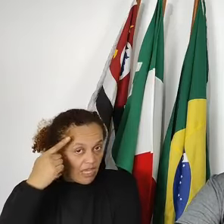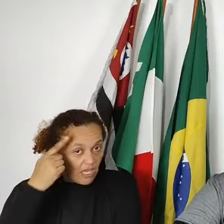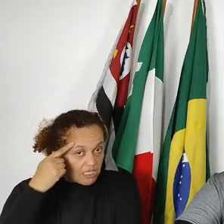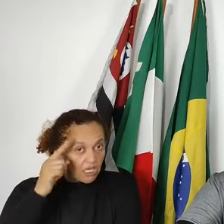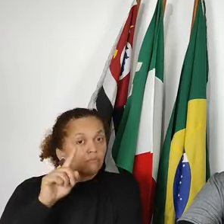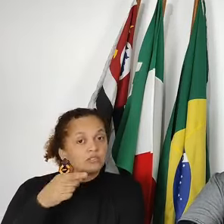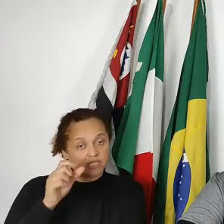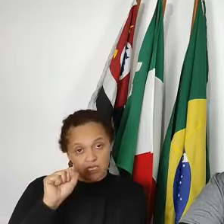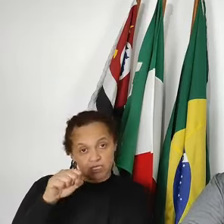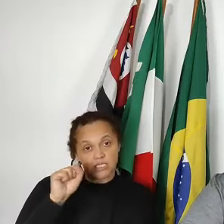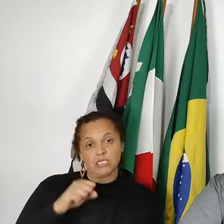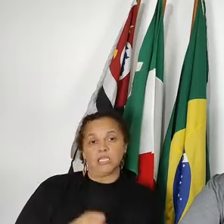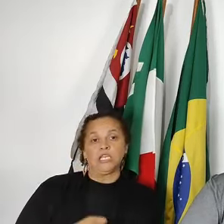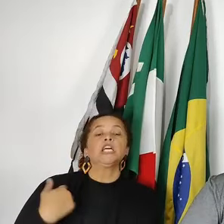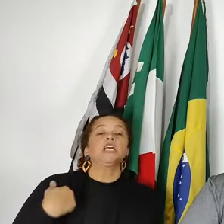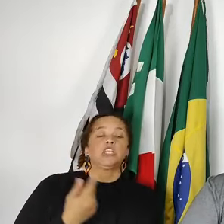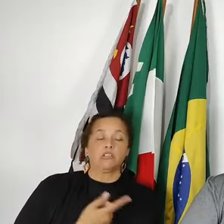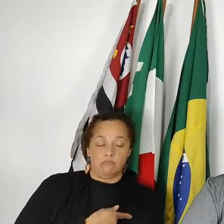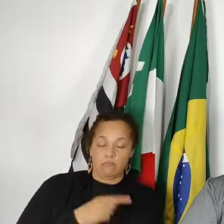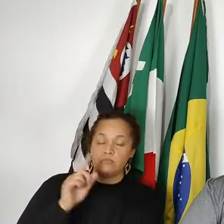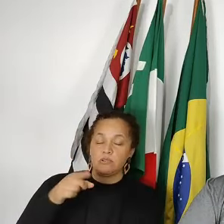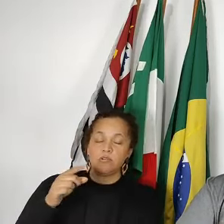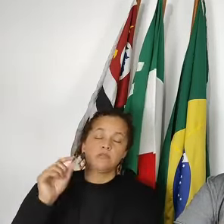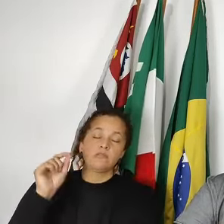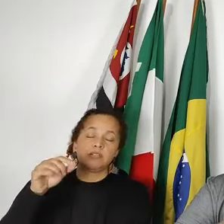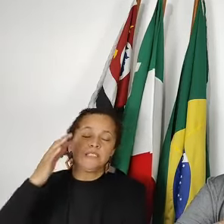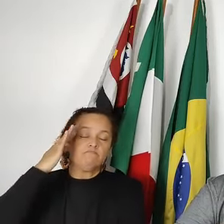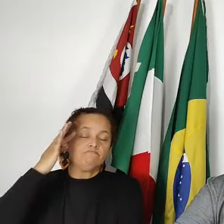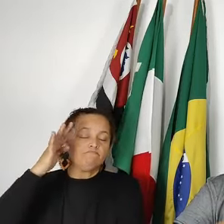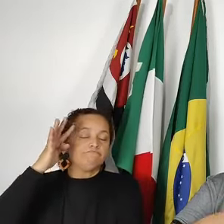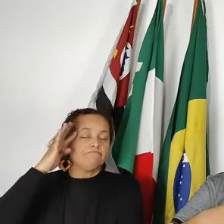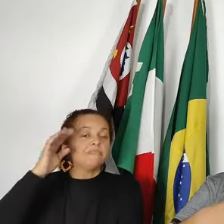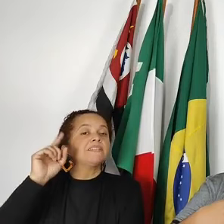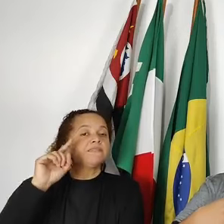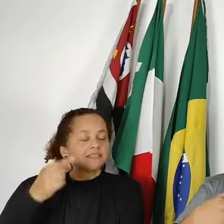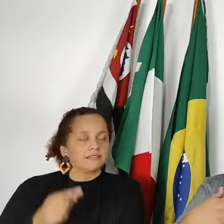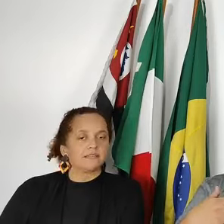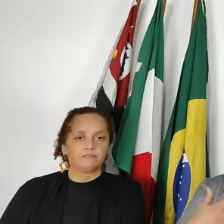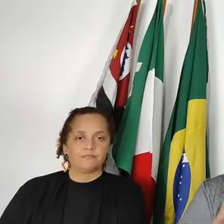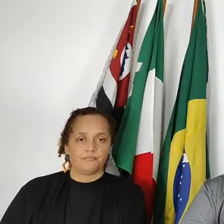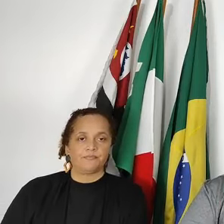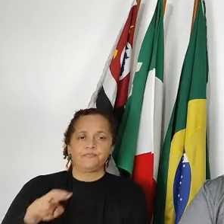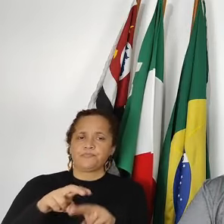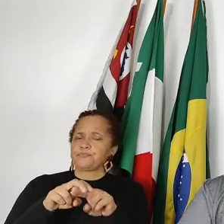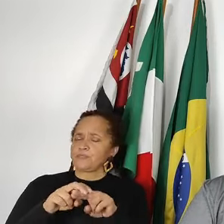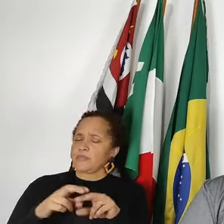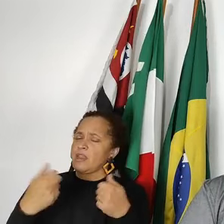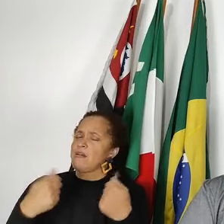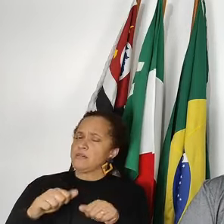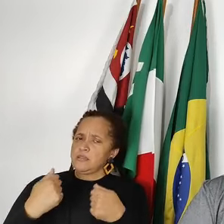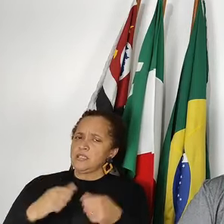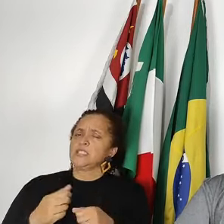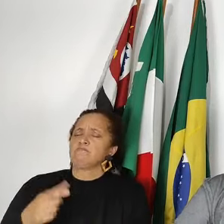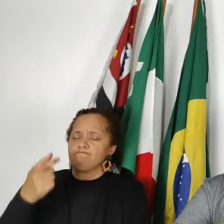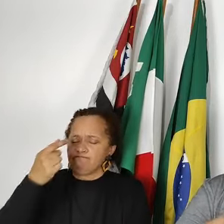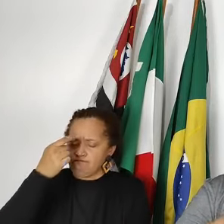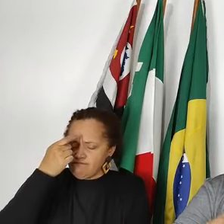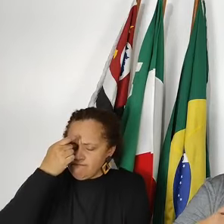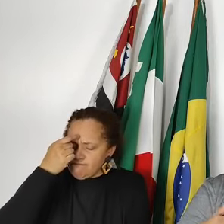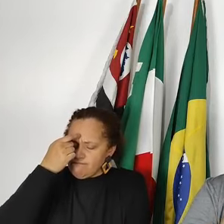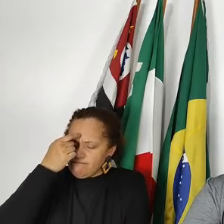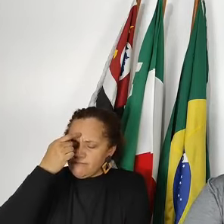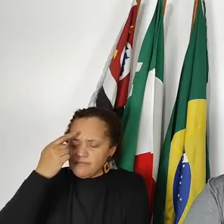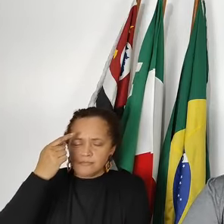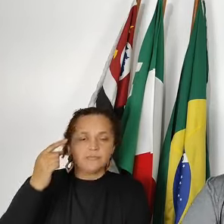que nós imaginamos ser em nossa mente. Por isso que nós devemos preencher a nossa mente, de